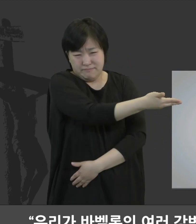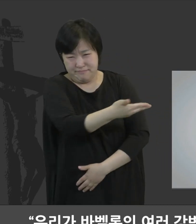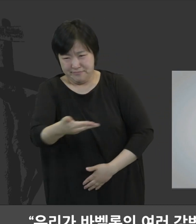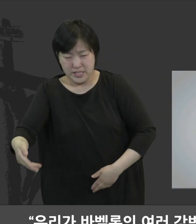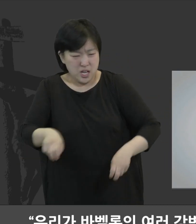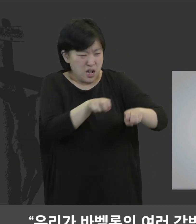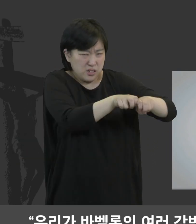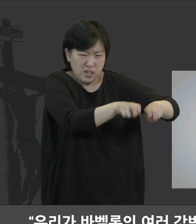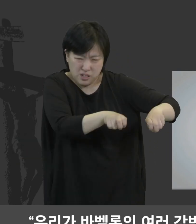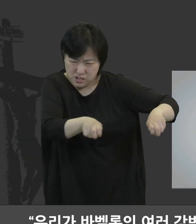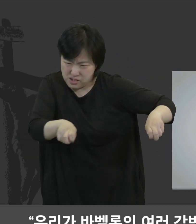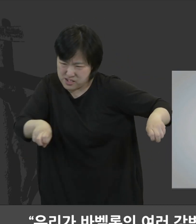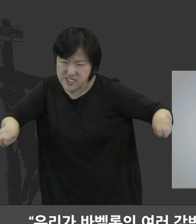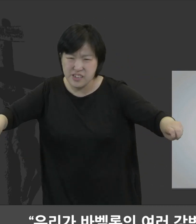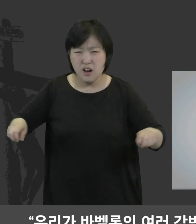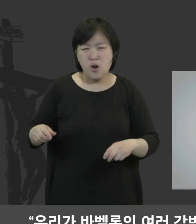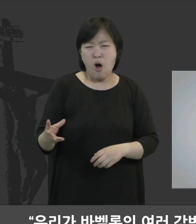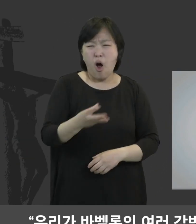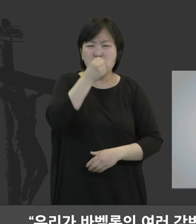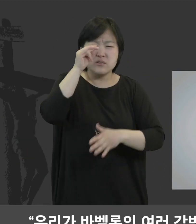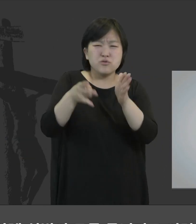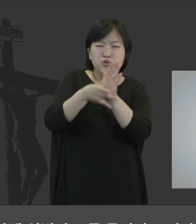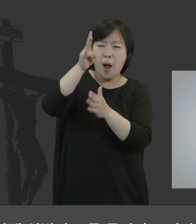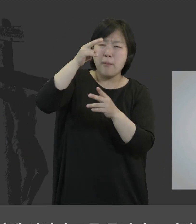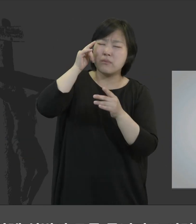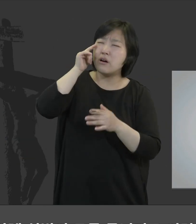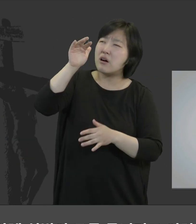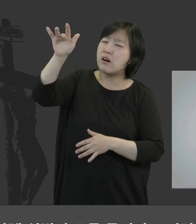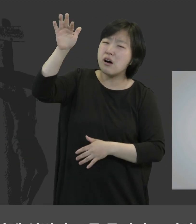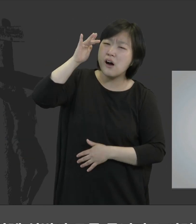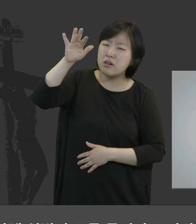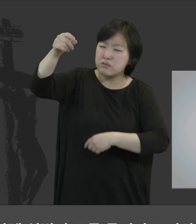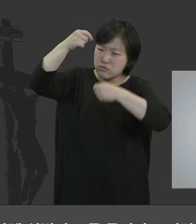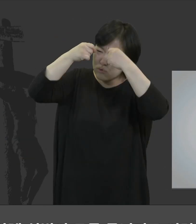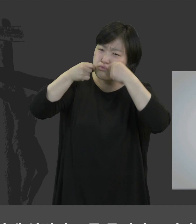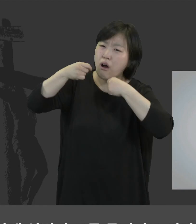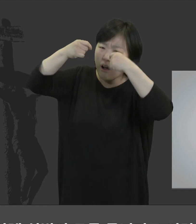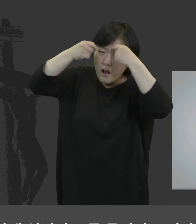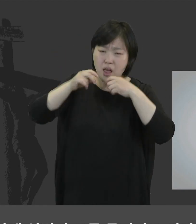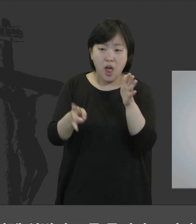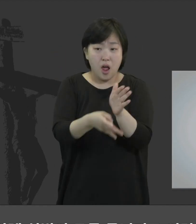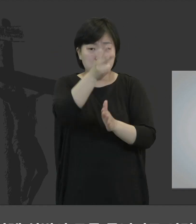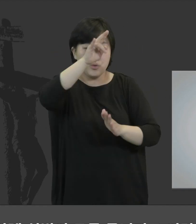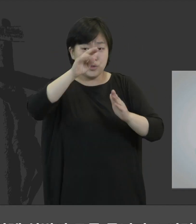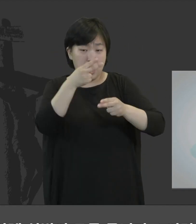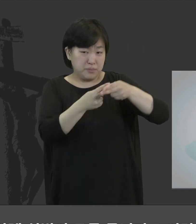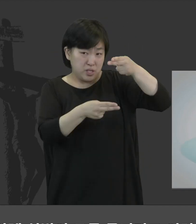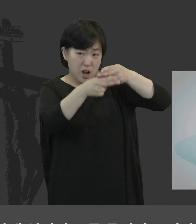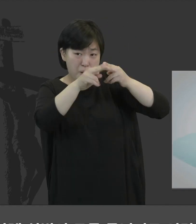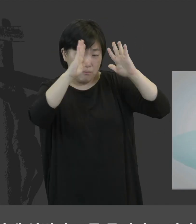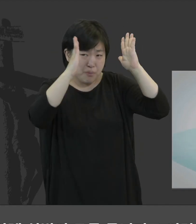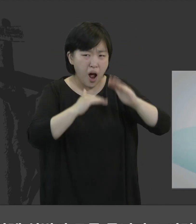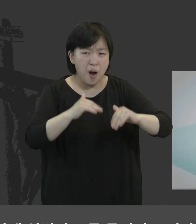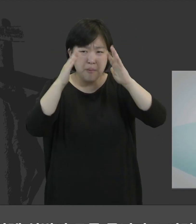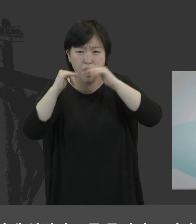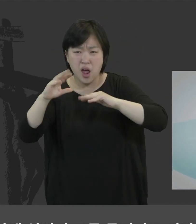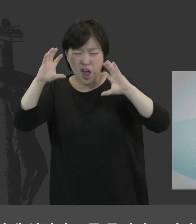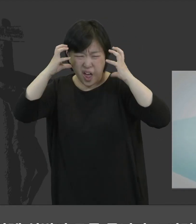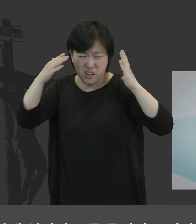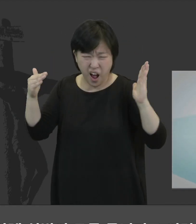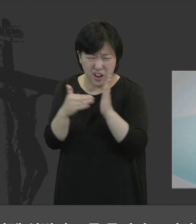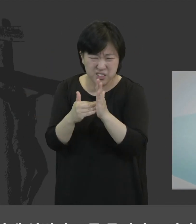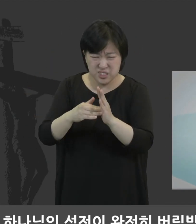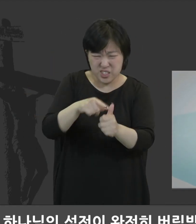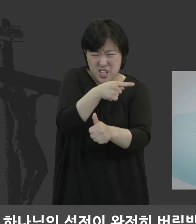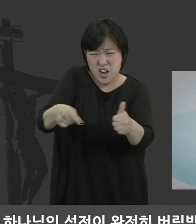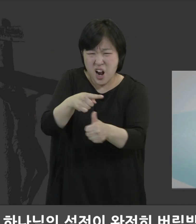앉아서 시온을 기억하며 울었도다. 예루살렘 성벽이 모두 무너지고 어린 아이들마저 죽임을